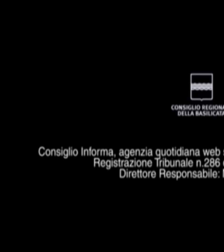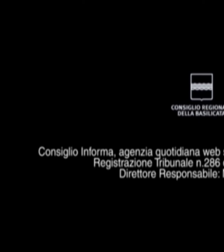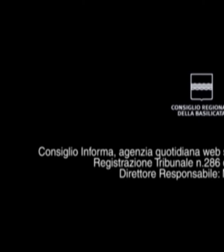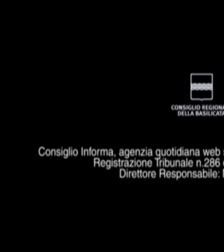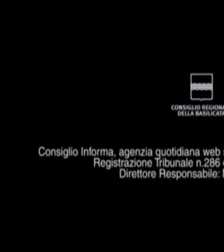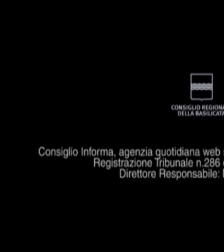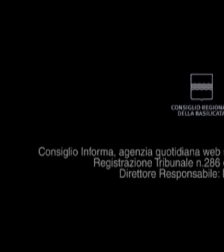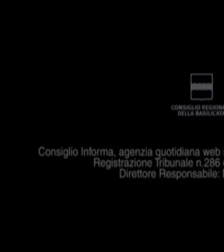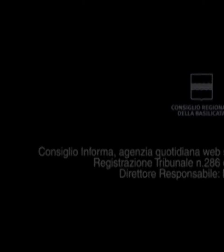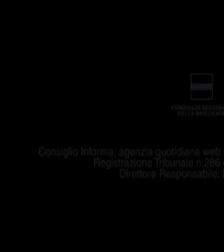Grazie.